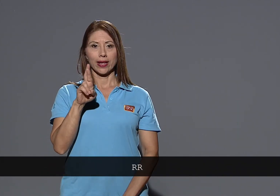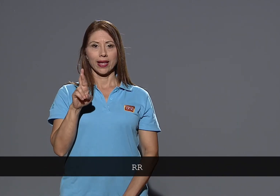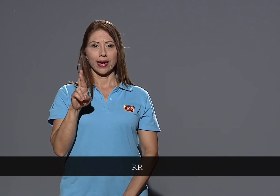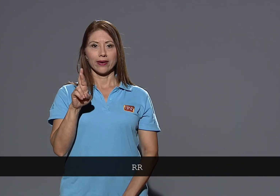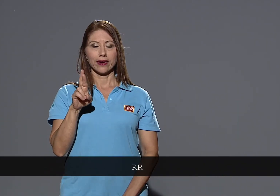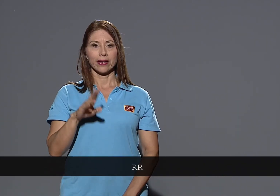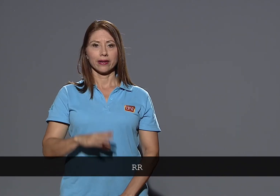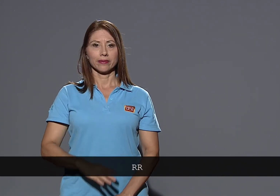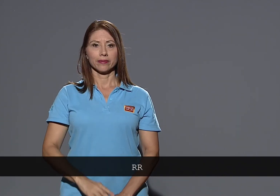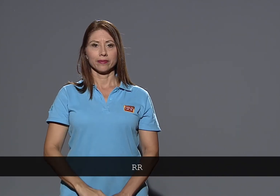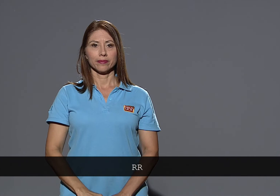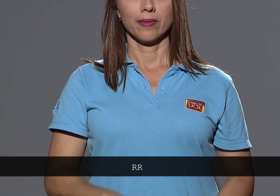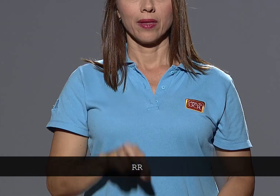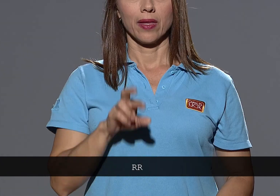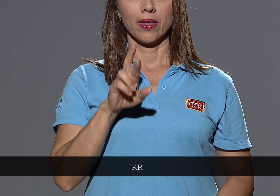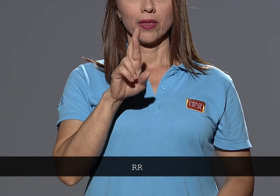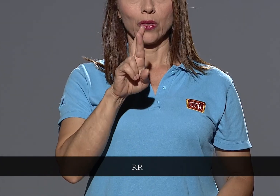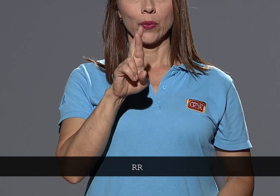R,